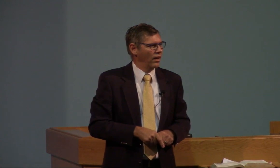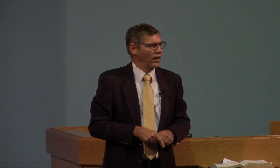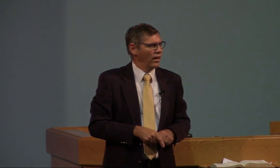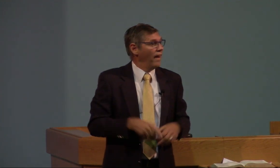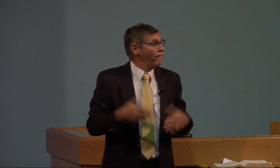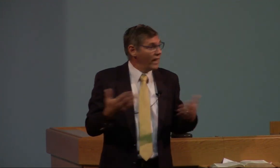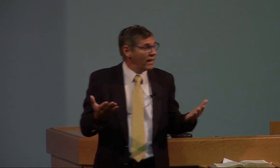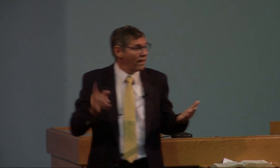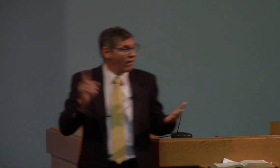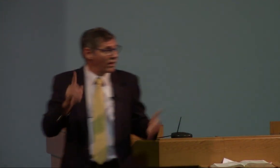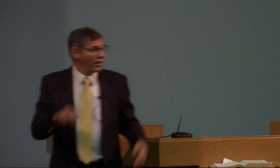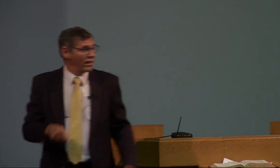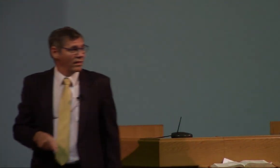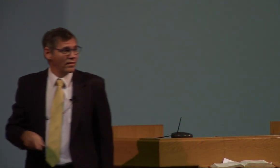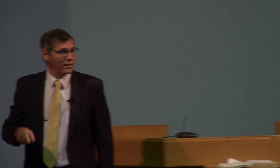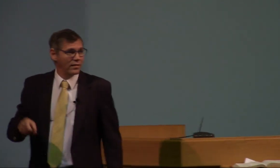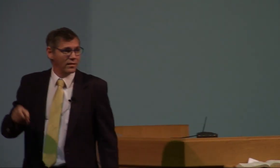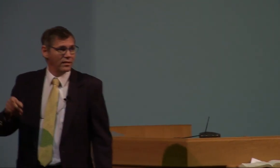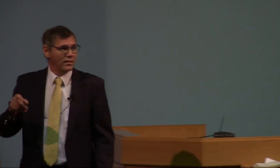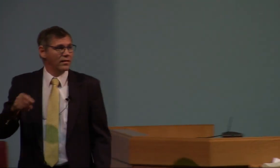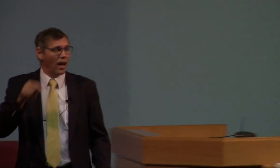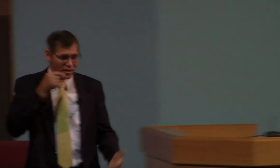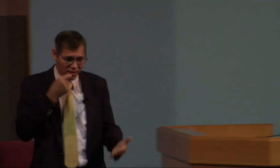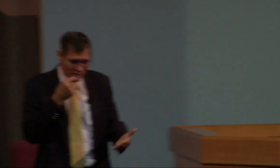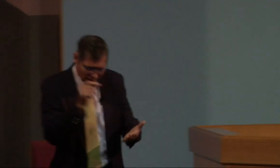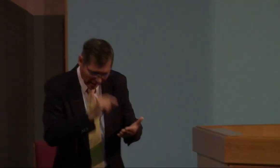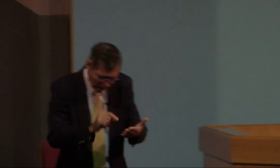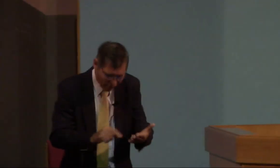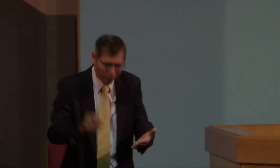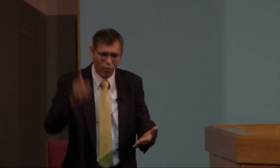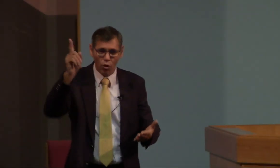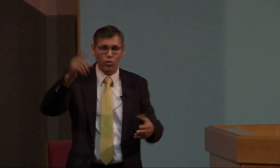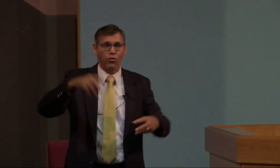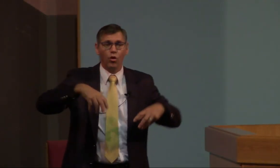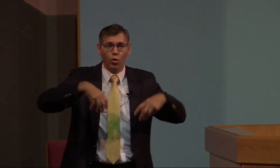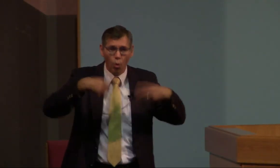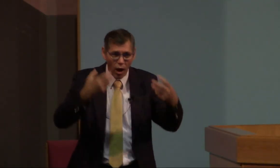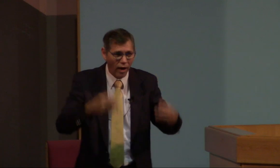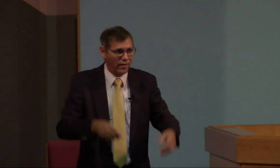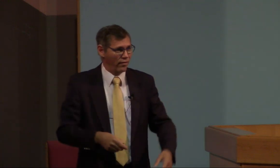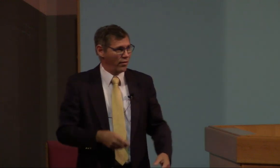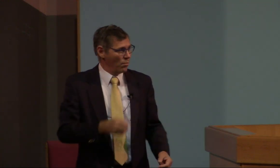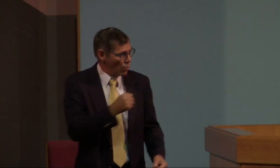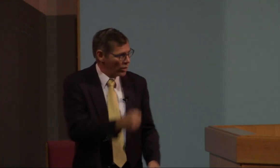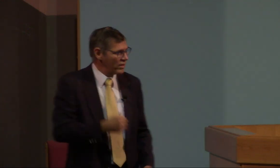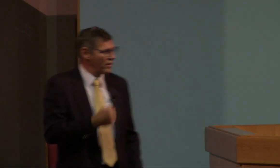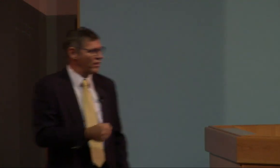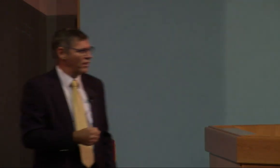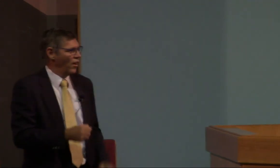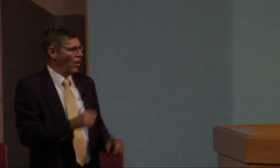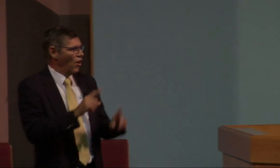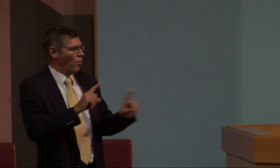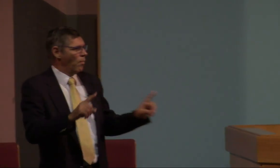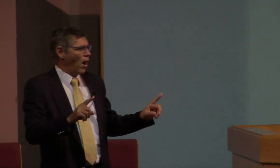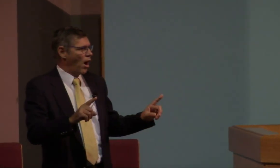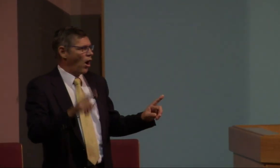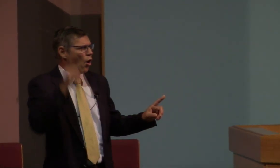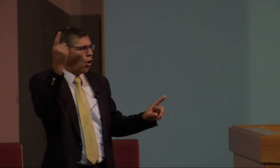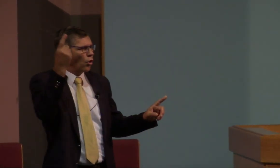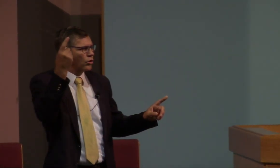En weet julle wat? Daar skryf, God word kwaad vir Moses, maar God